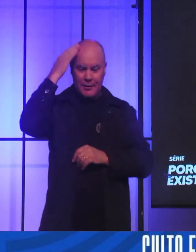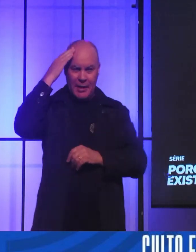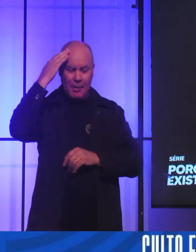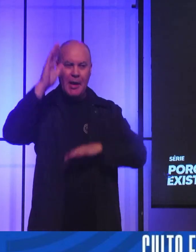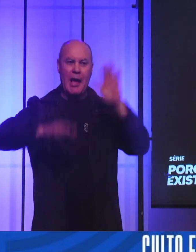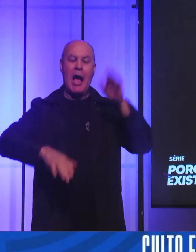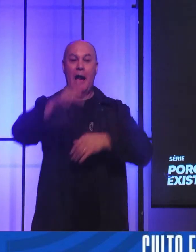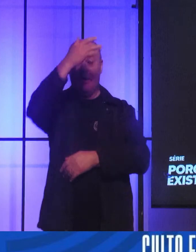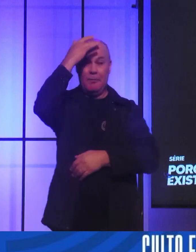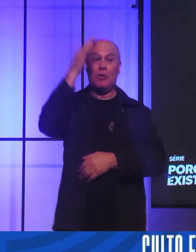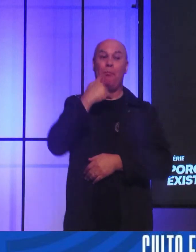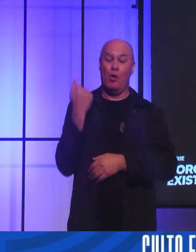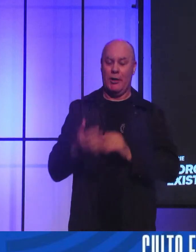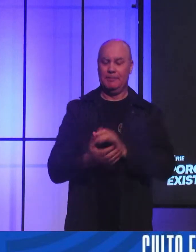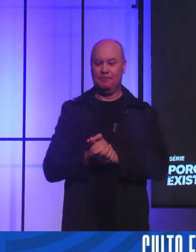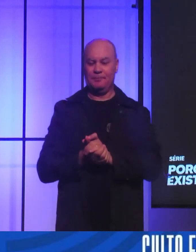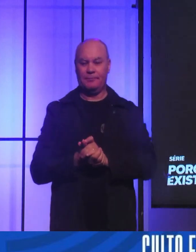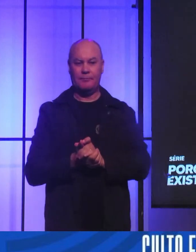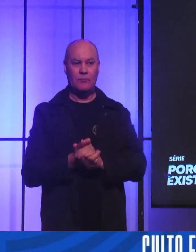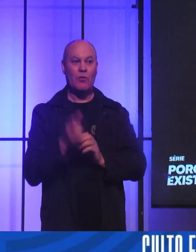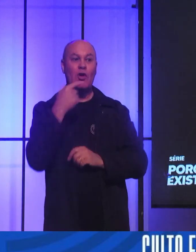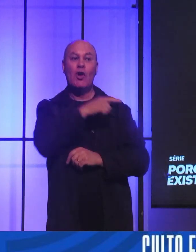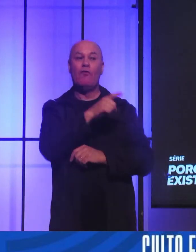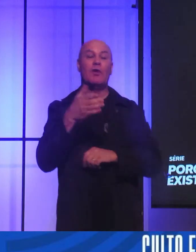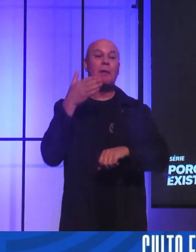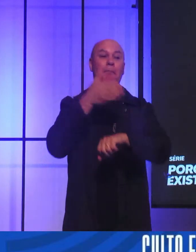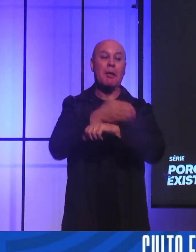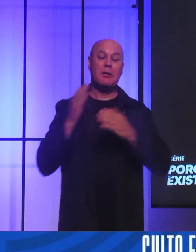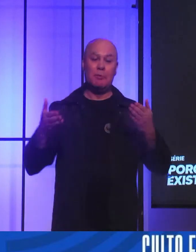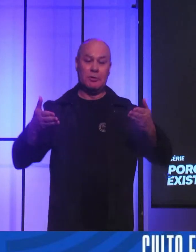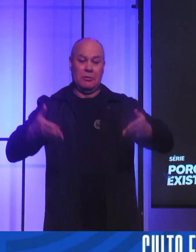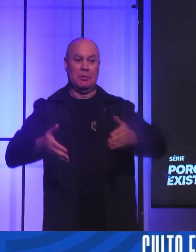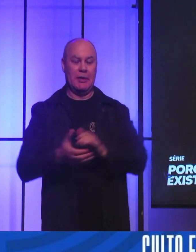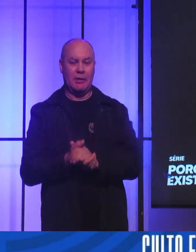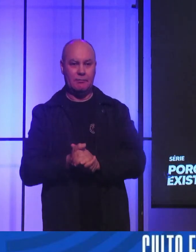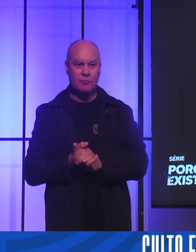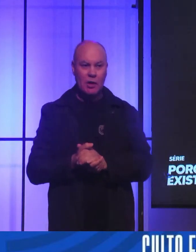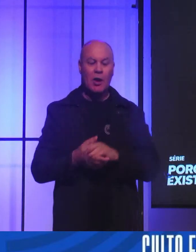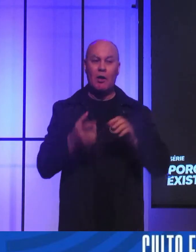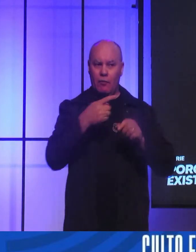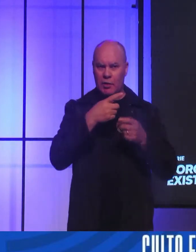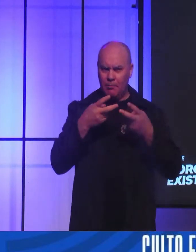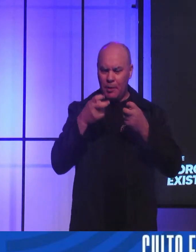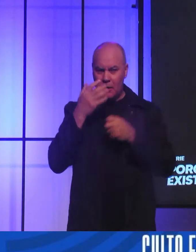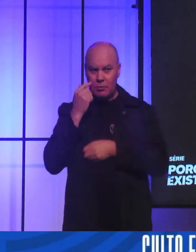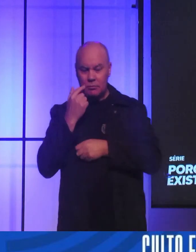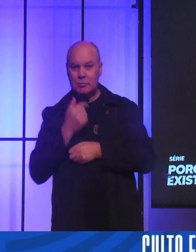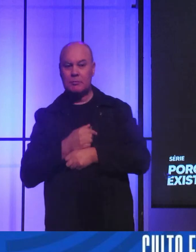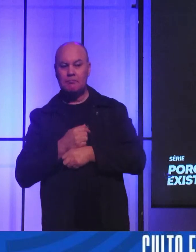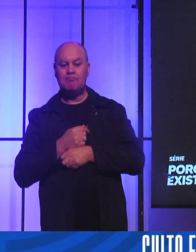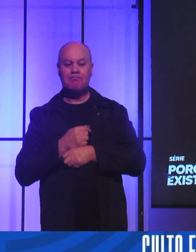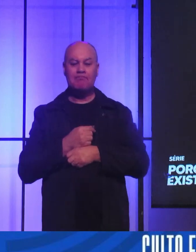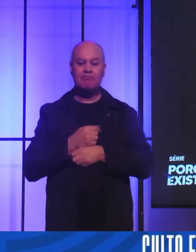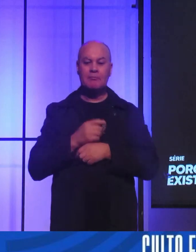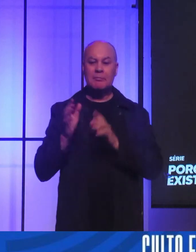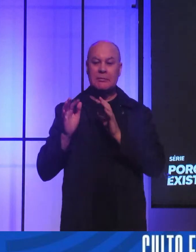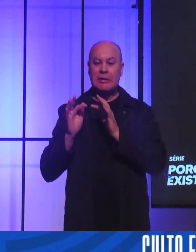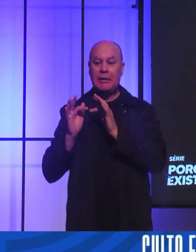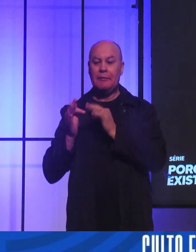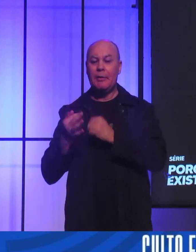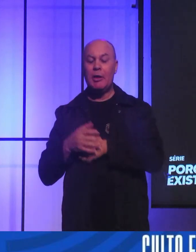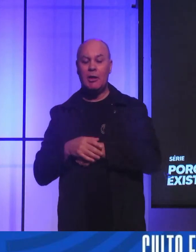ato fúnebre, você olha para a família, você olha para a pessoa que morreu, e a gente pensa assim,